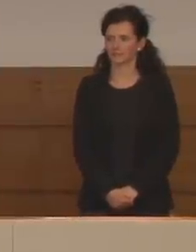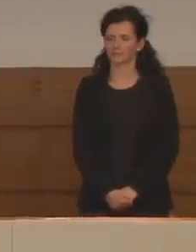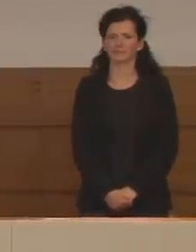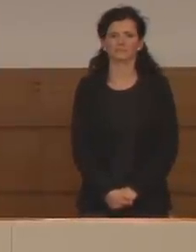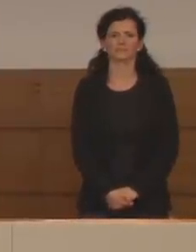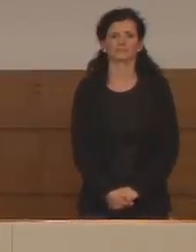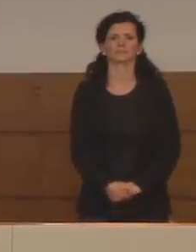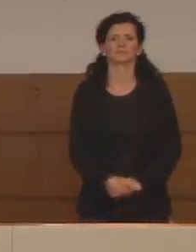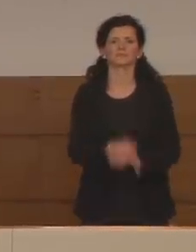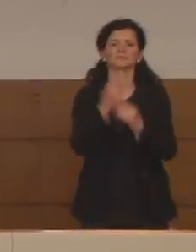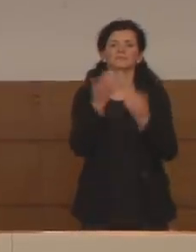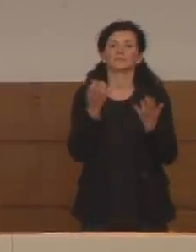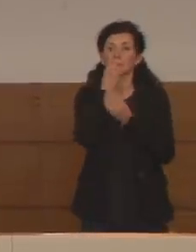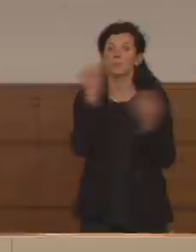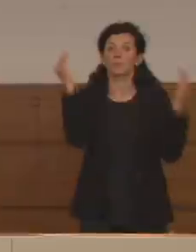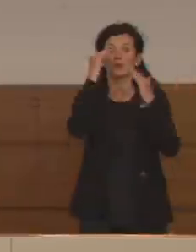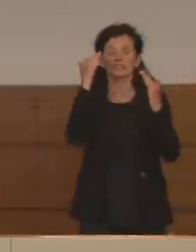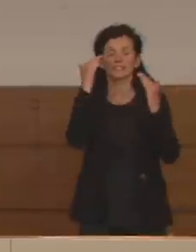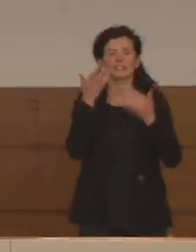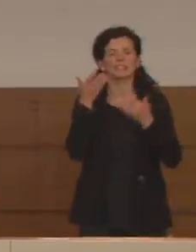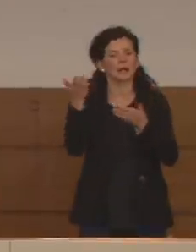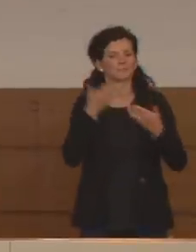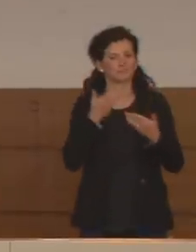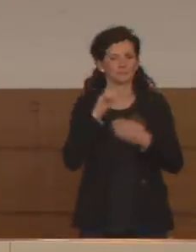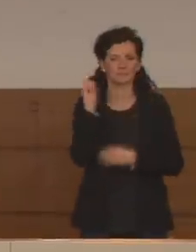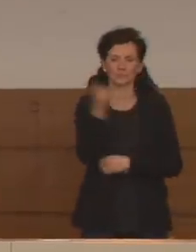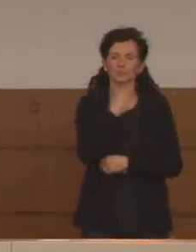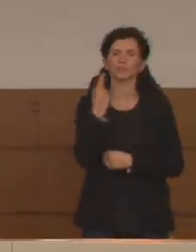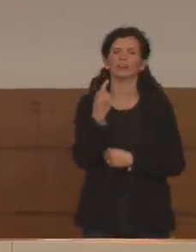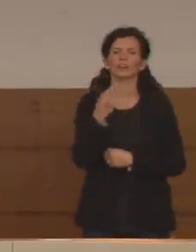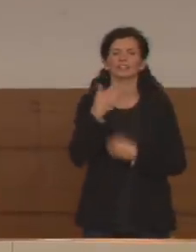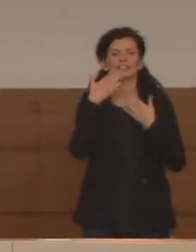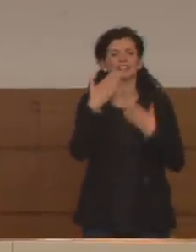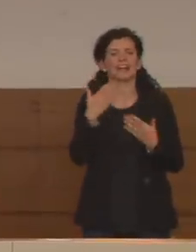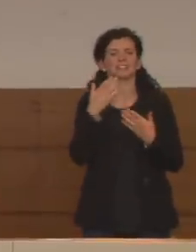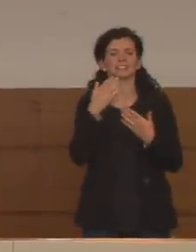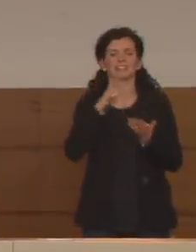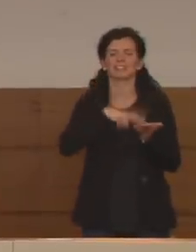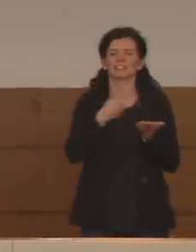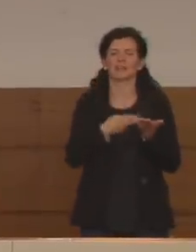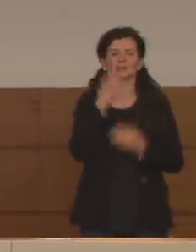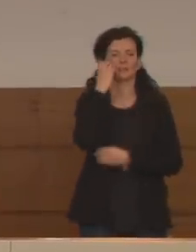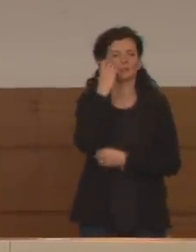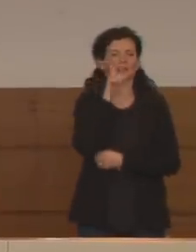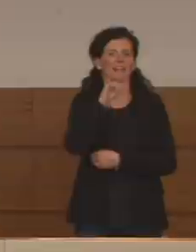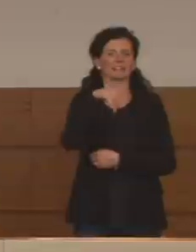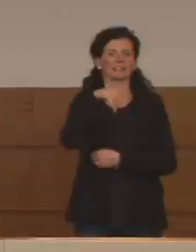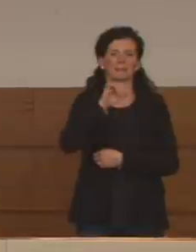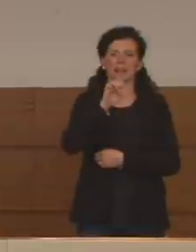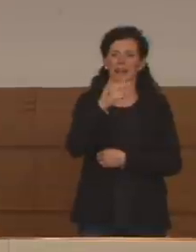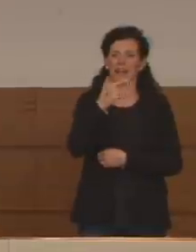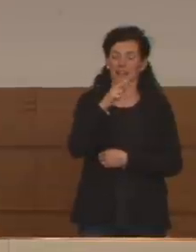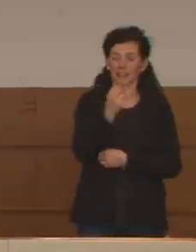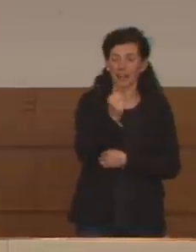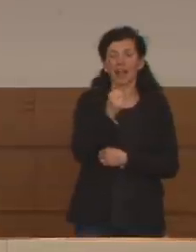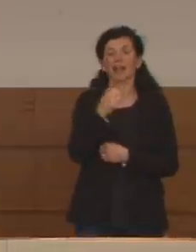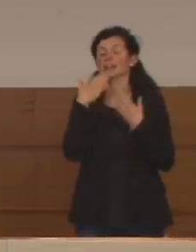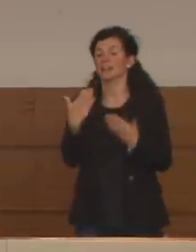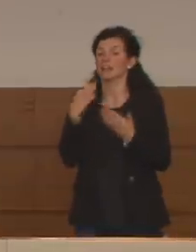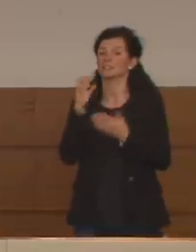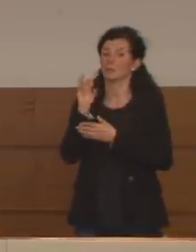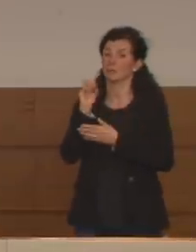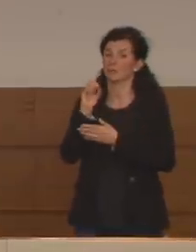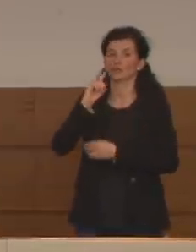allora buonasera bentrovati ringrazio susanna di pietra che ancora oggi è con noi è il professor